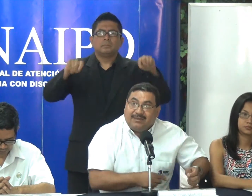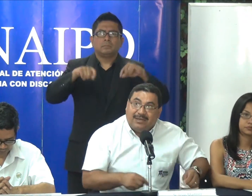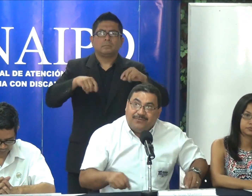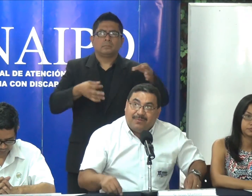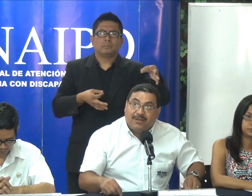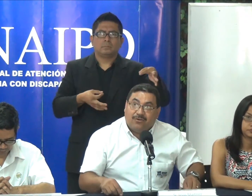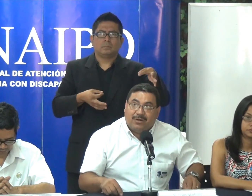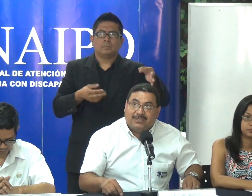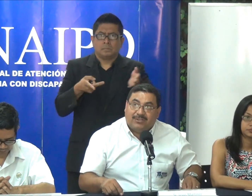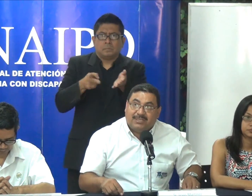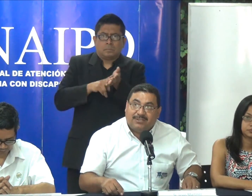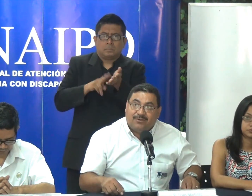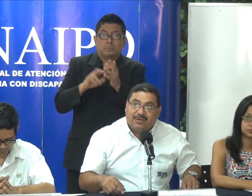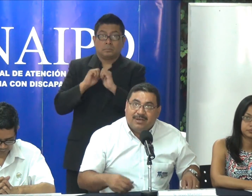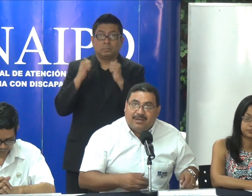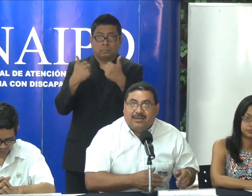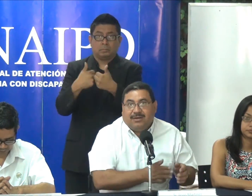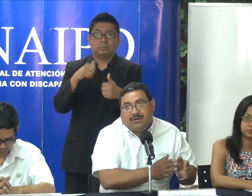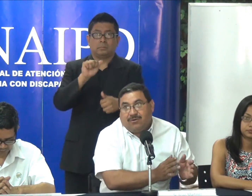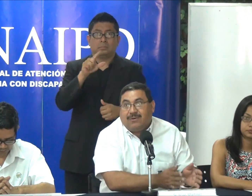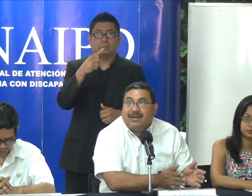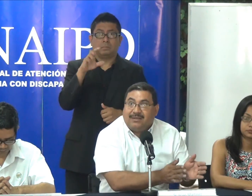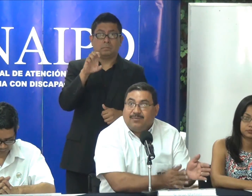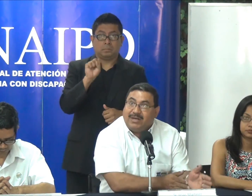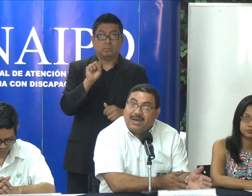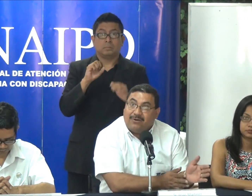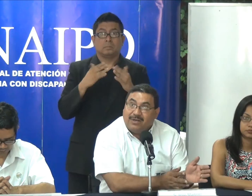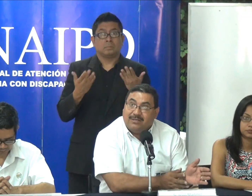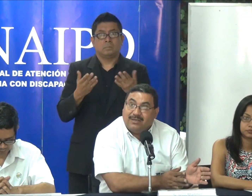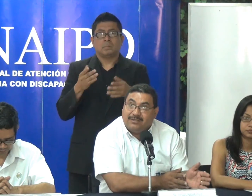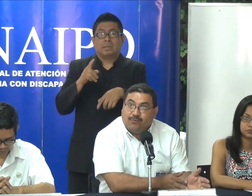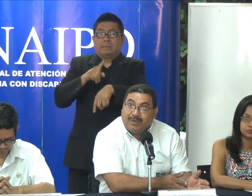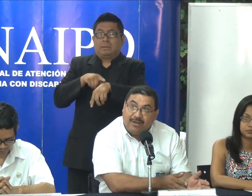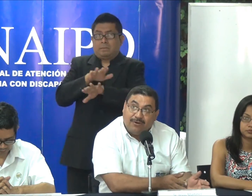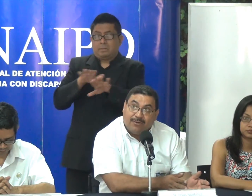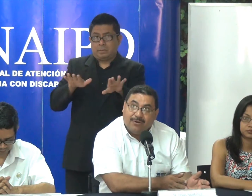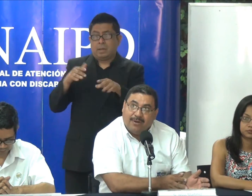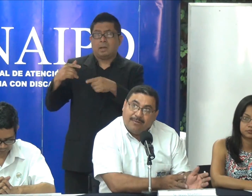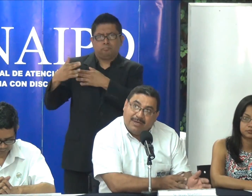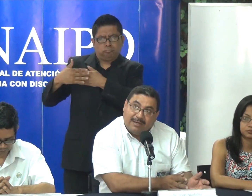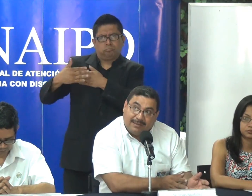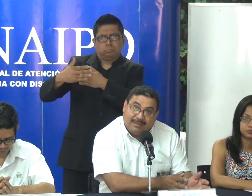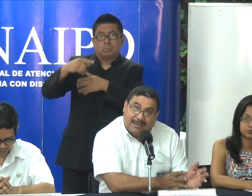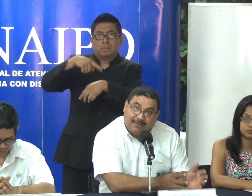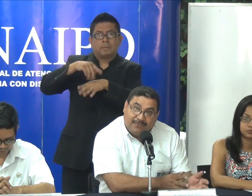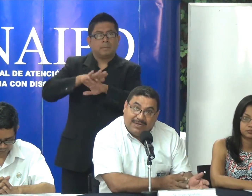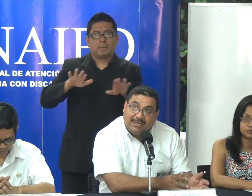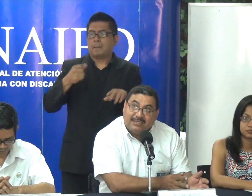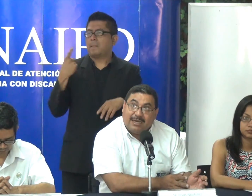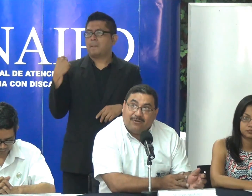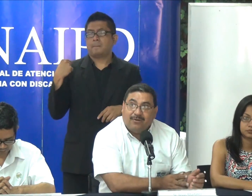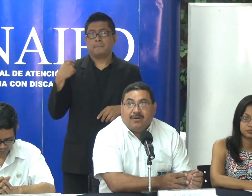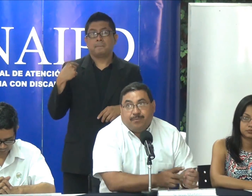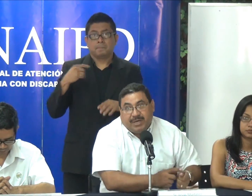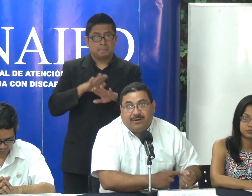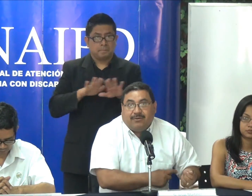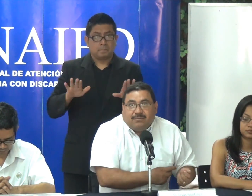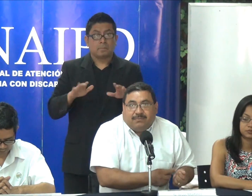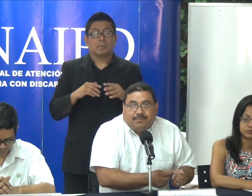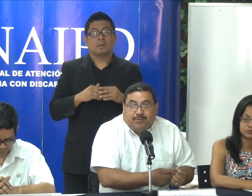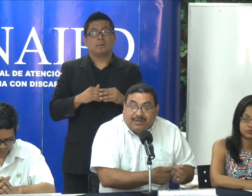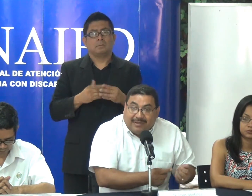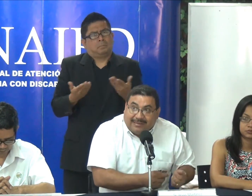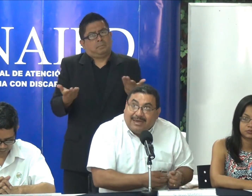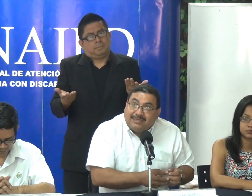convenios que tienen firmados con la asociación y los cuales terminaron su periodo, han finalizado,